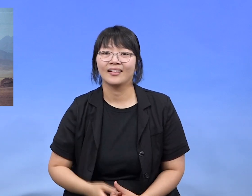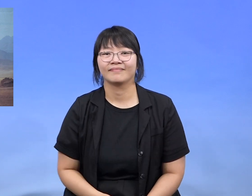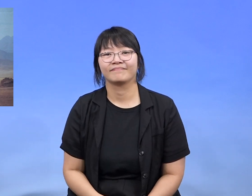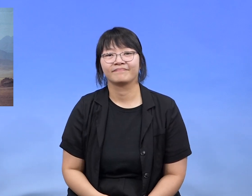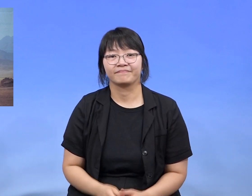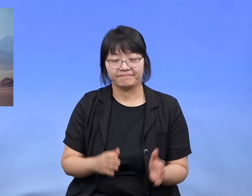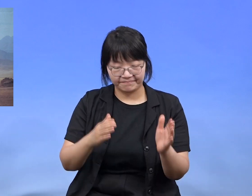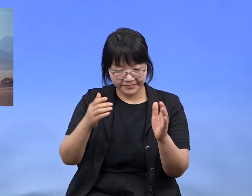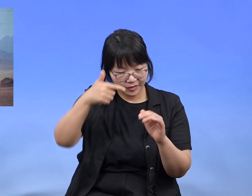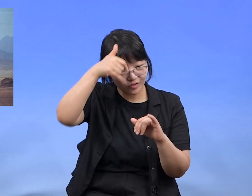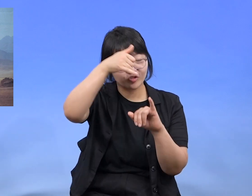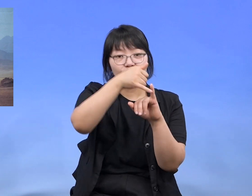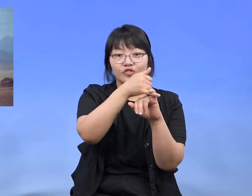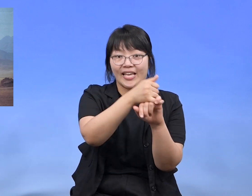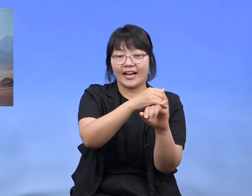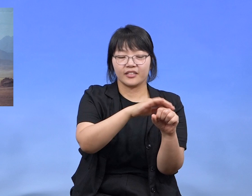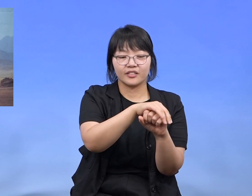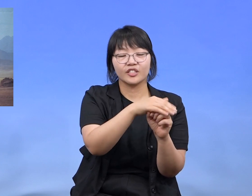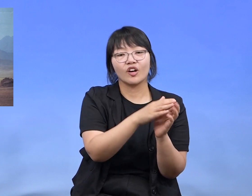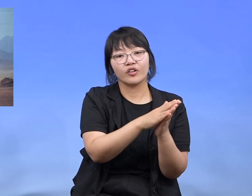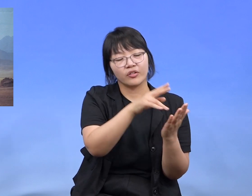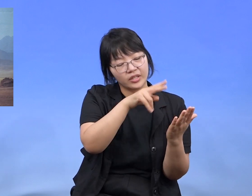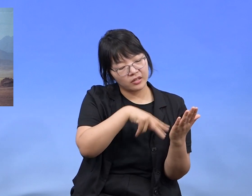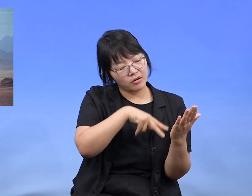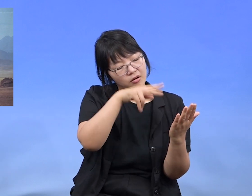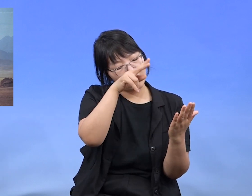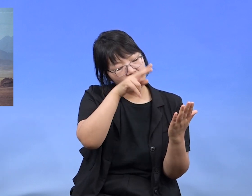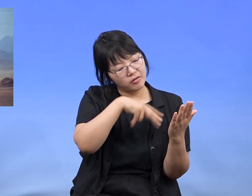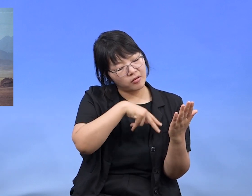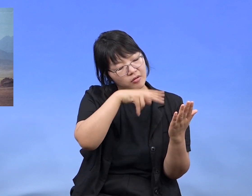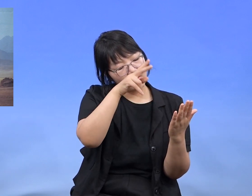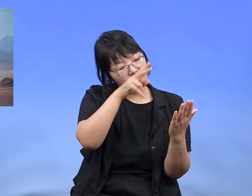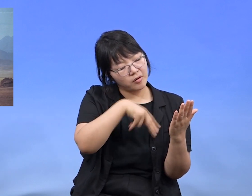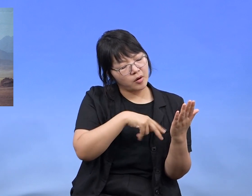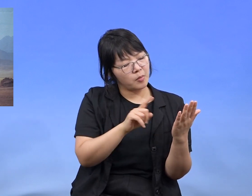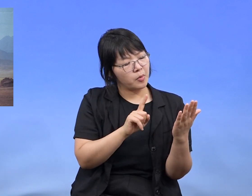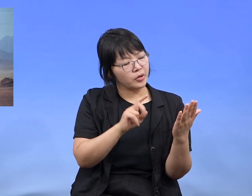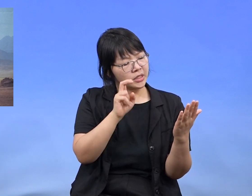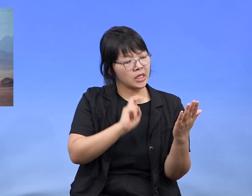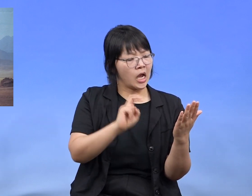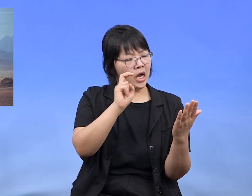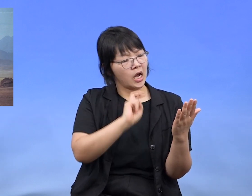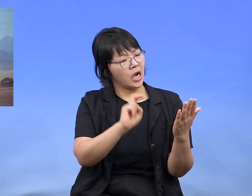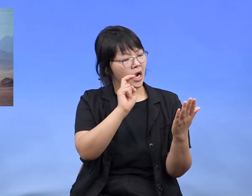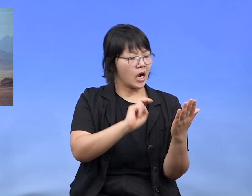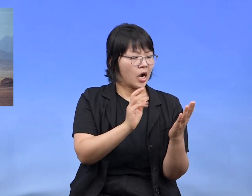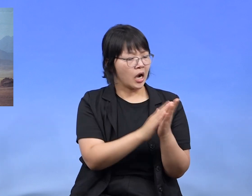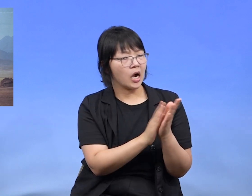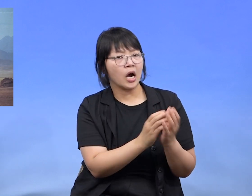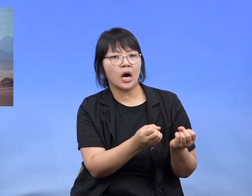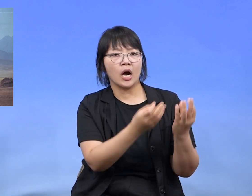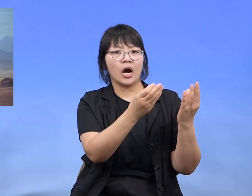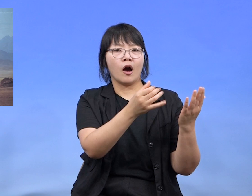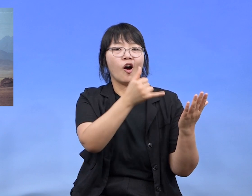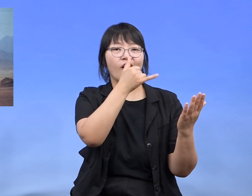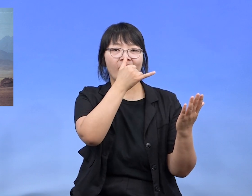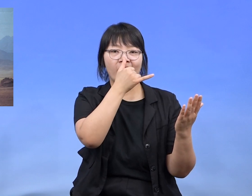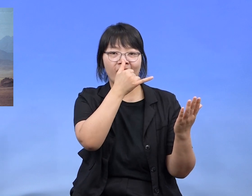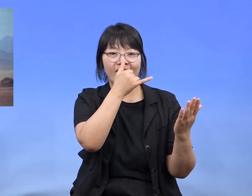구약 성경을 읽다 보면 유명한 말씀 예찬의 장, 그 한 장 전체가 말씀을 찬양하는 것입니다.